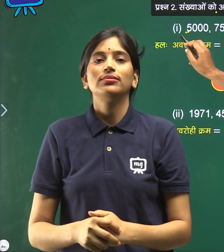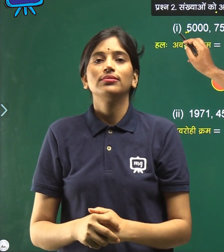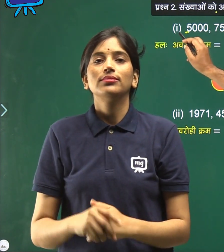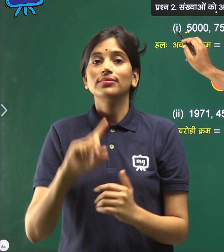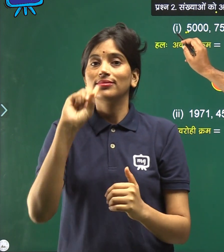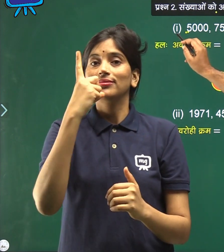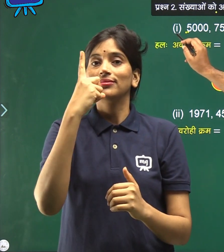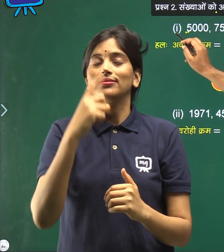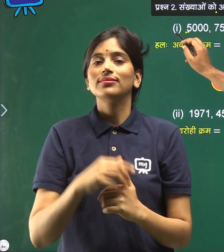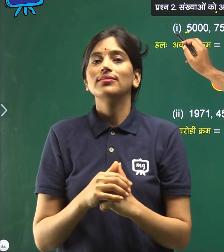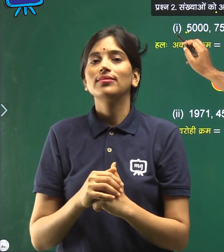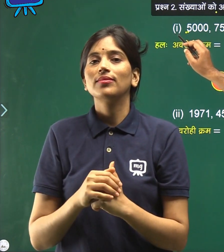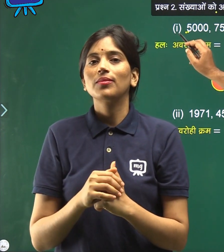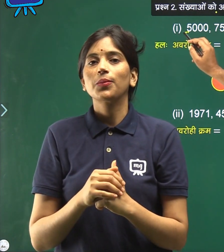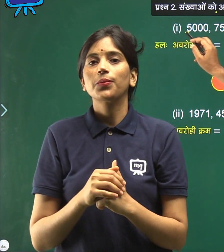पहला है,